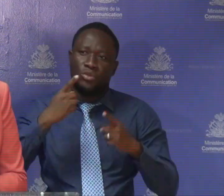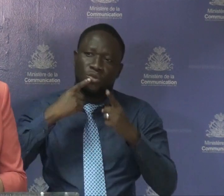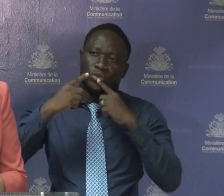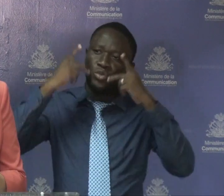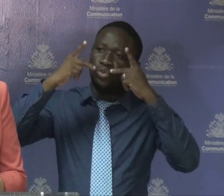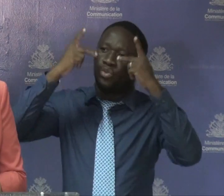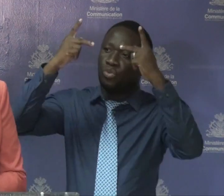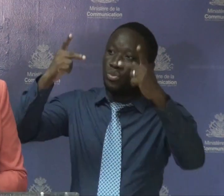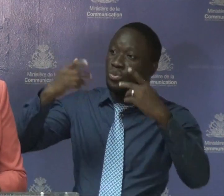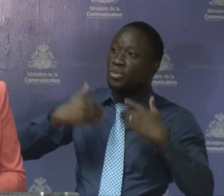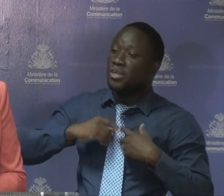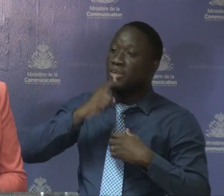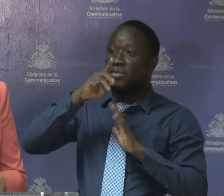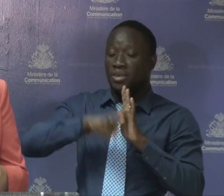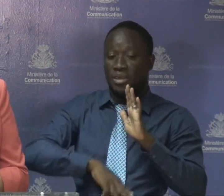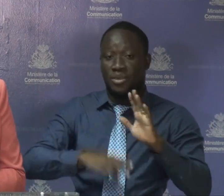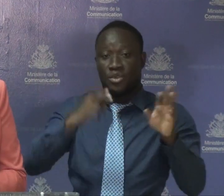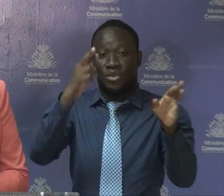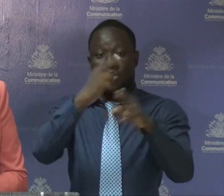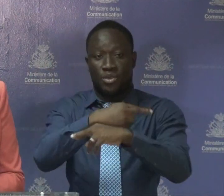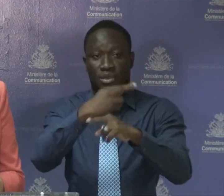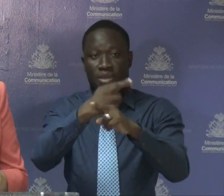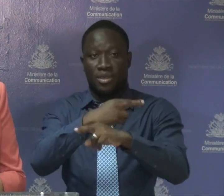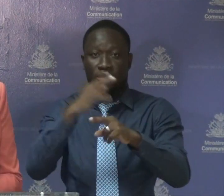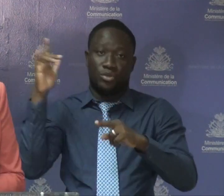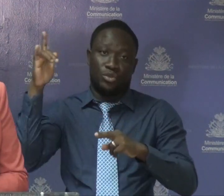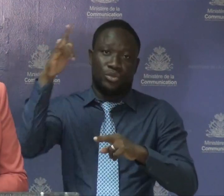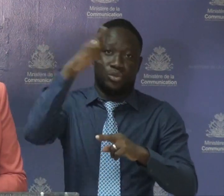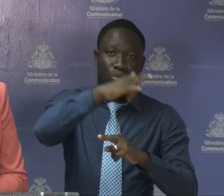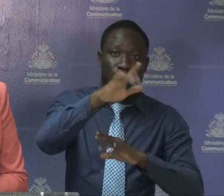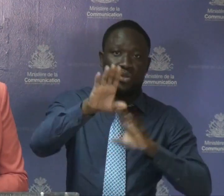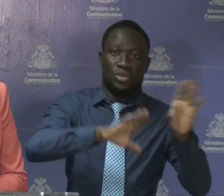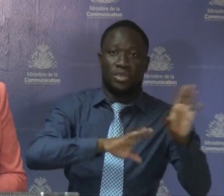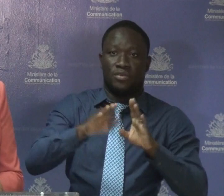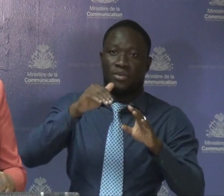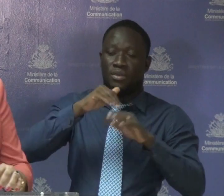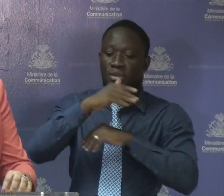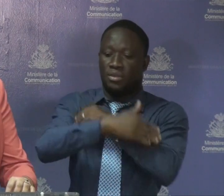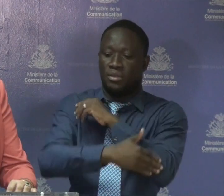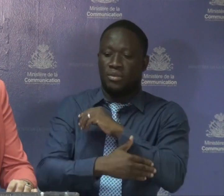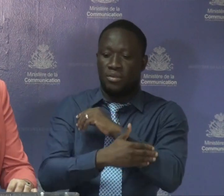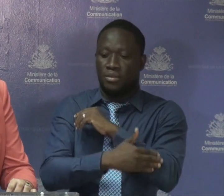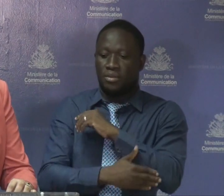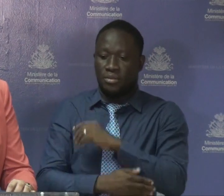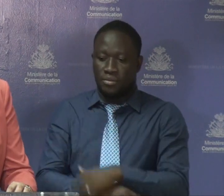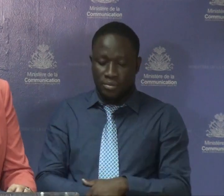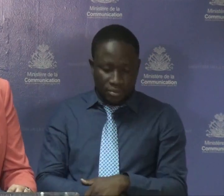façon que qu'il y ait vraiment un aménagement touristique qui fait en réalité de pays. Hein?